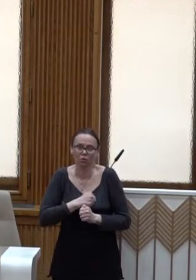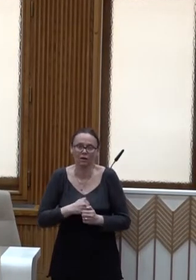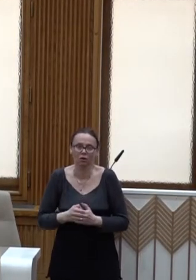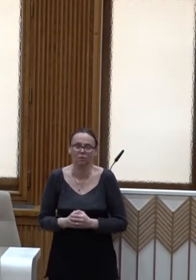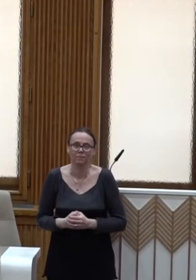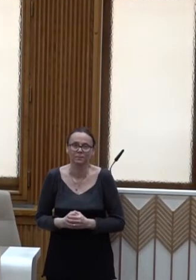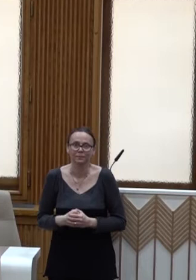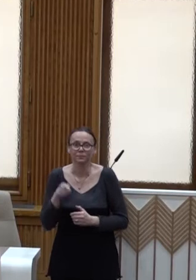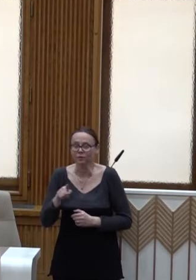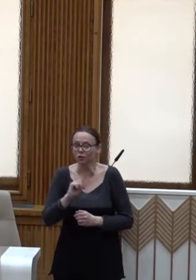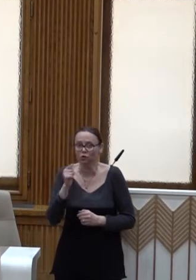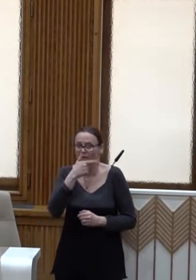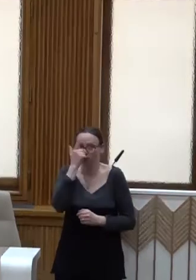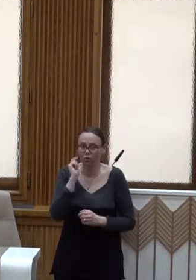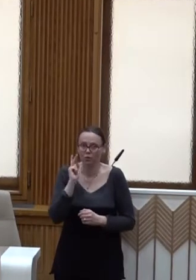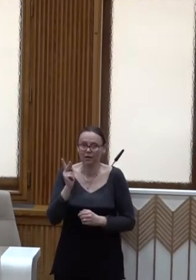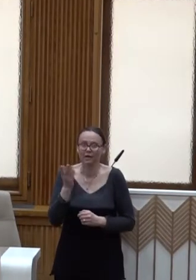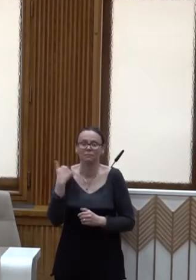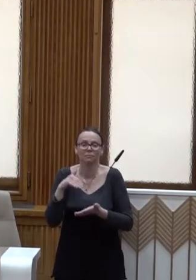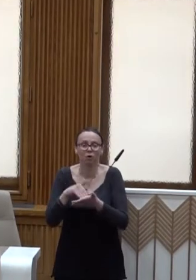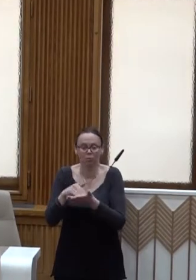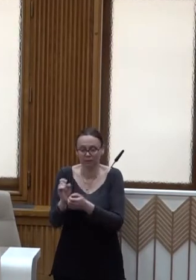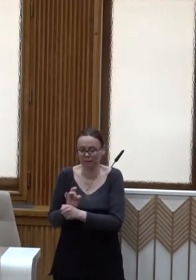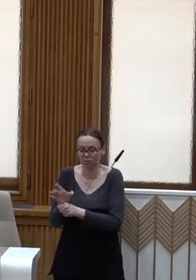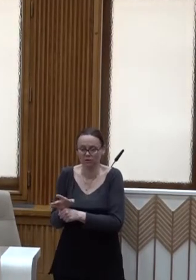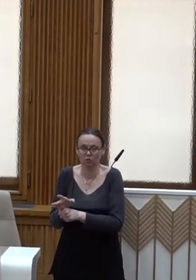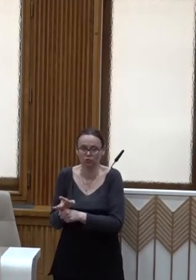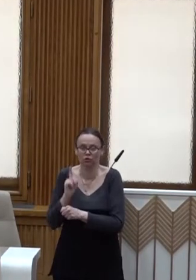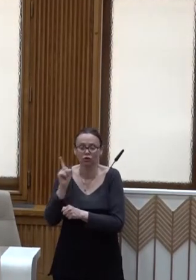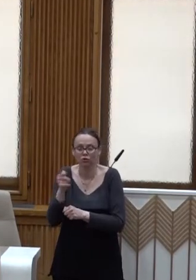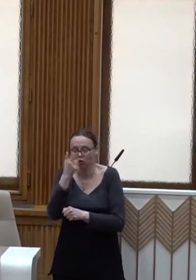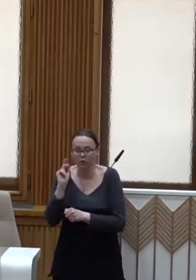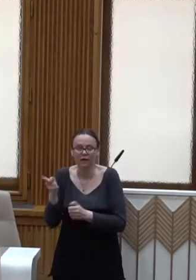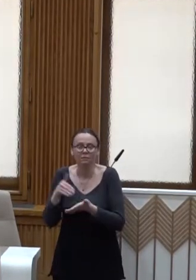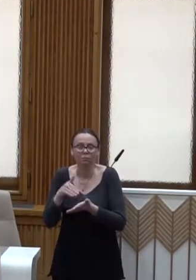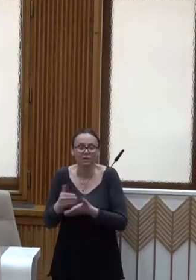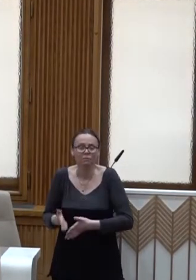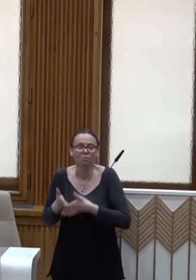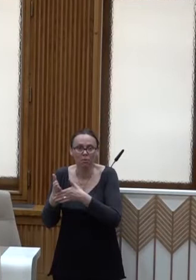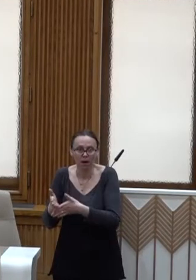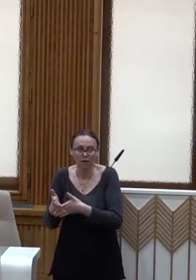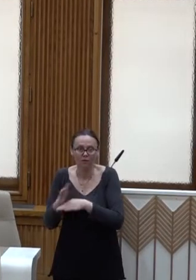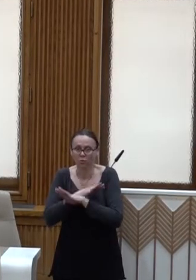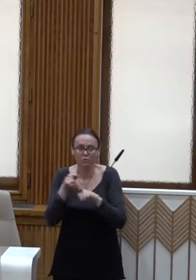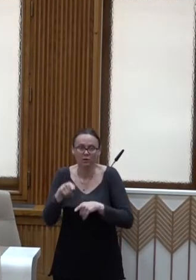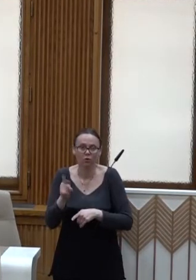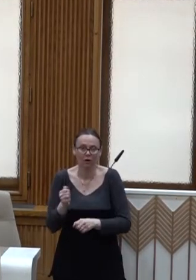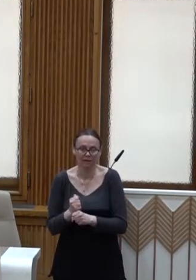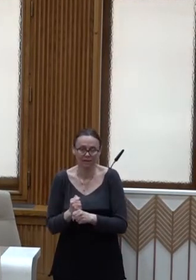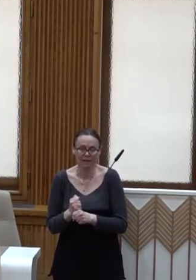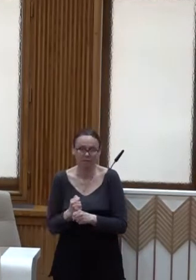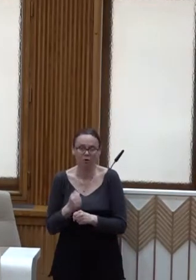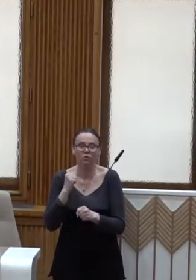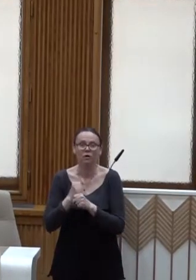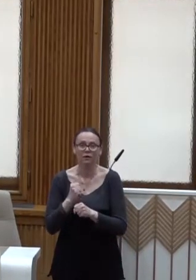To niso ljudje, ki bi bilo potrebno izločiti, to so ljudje, ki jim je pač potrebno pomagati, in vse to, kar delamo,